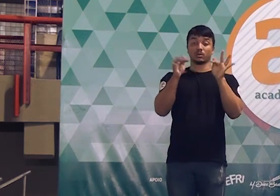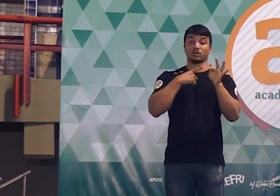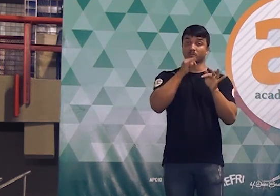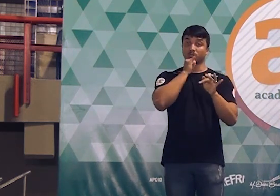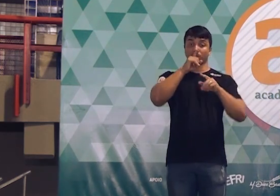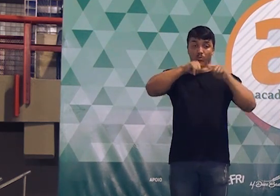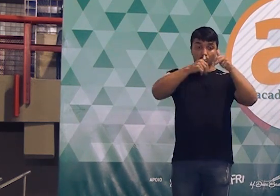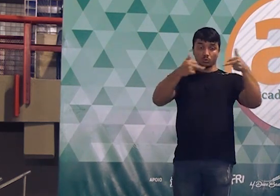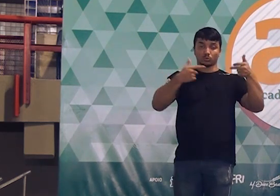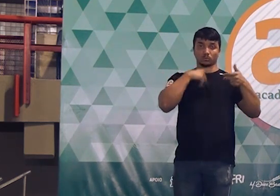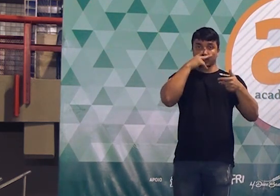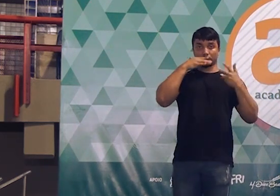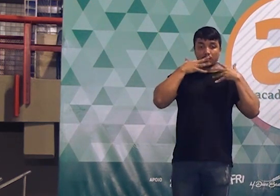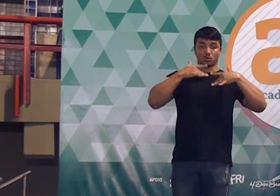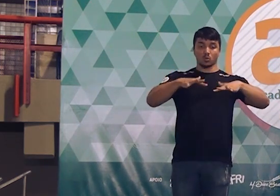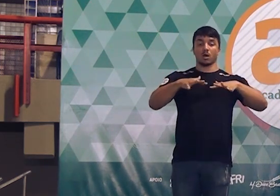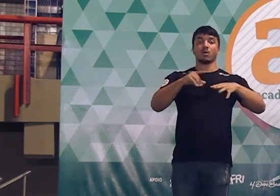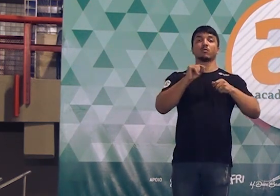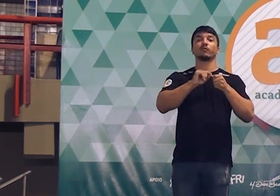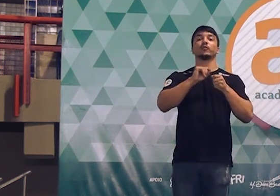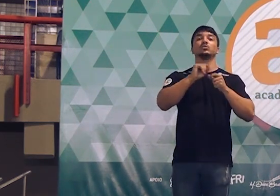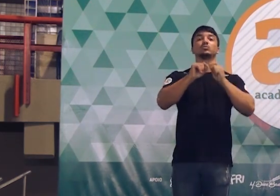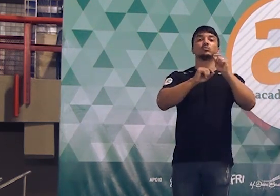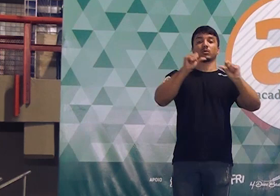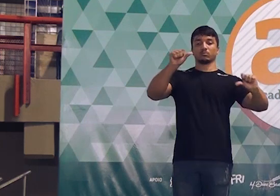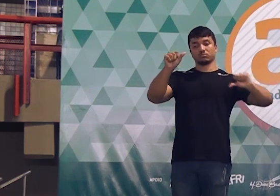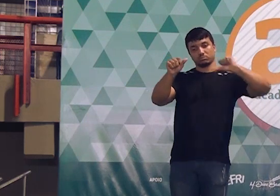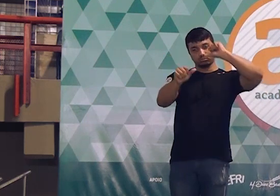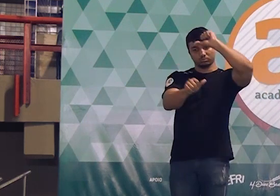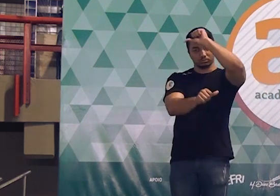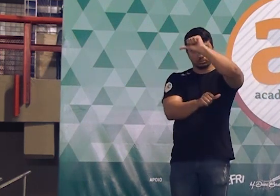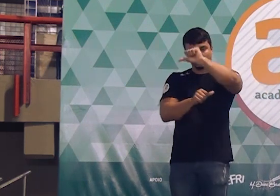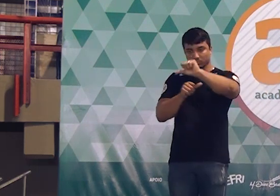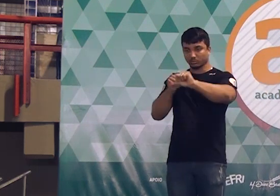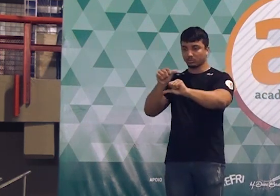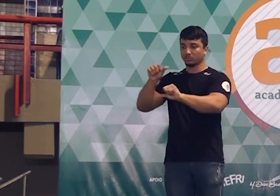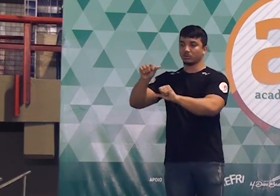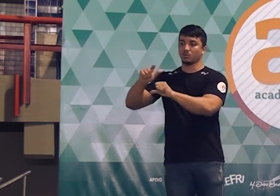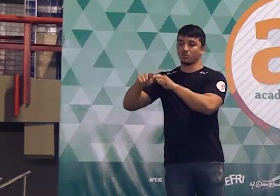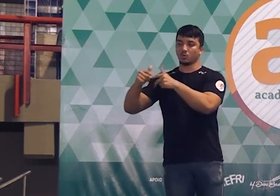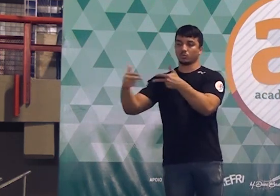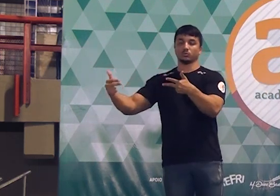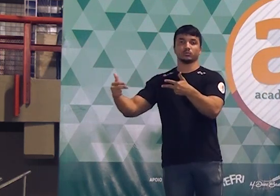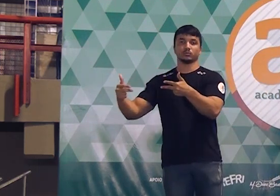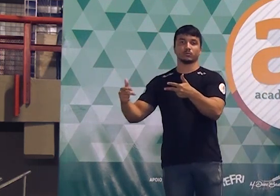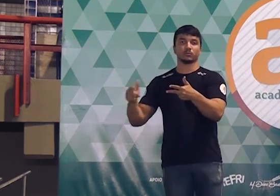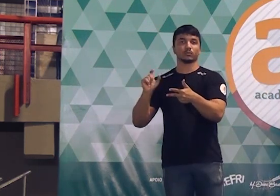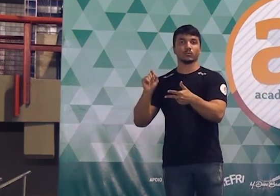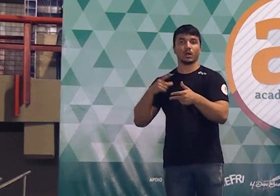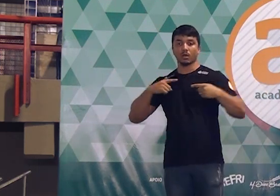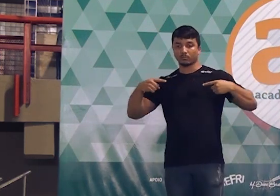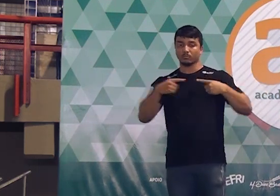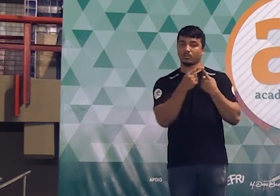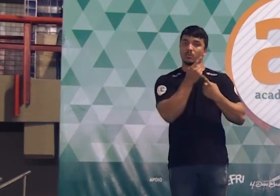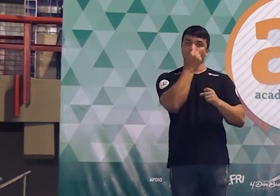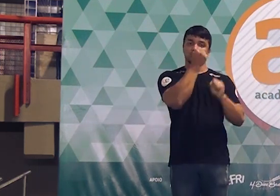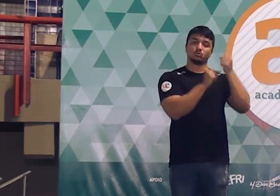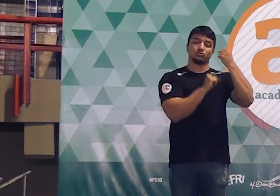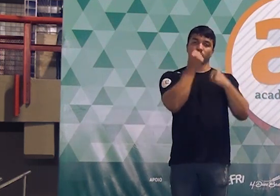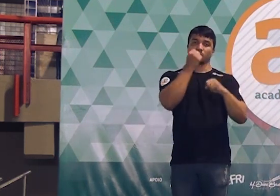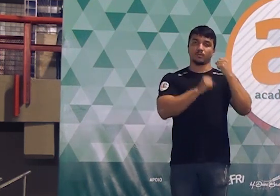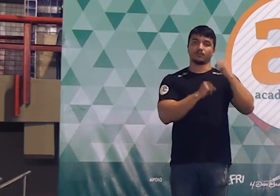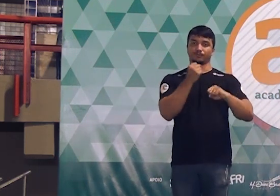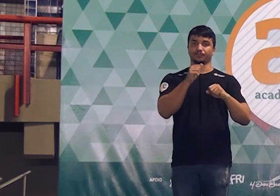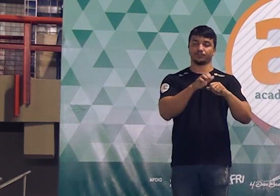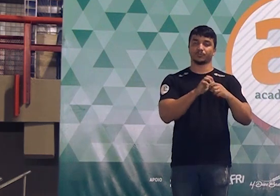pegar um produto natural e transformar aquele produto. Isso é atividade industrial.